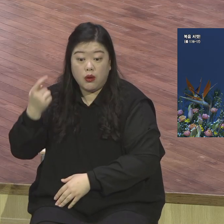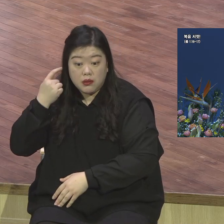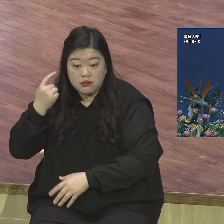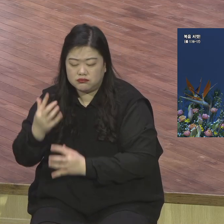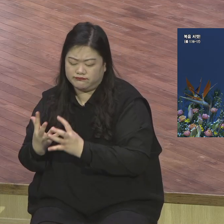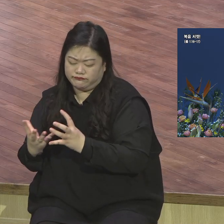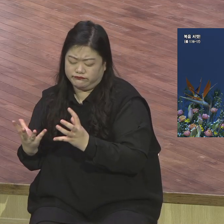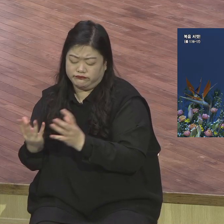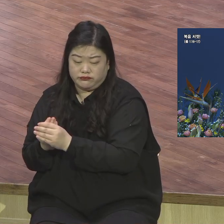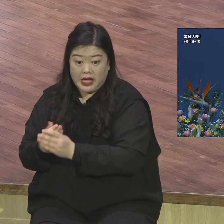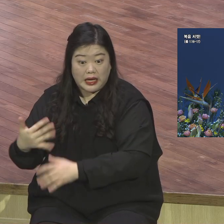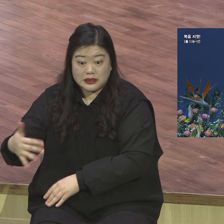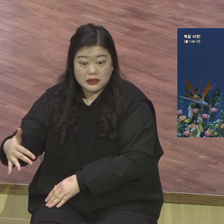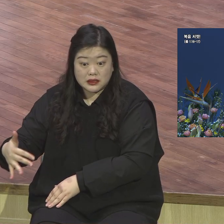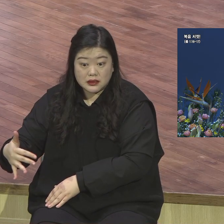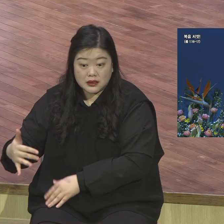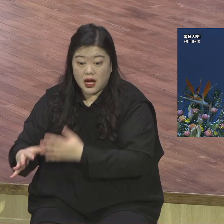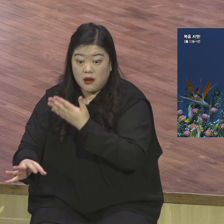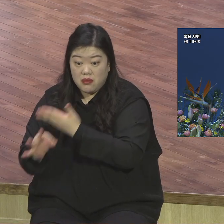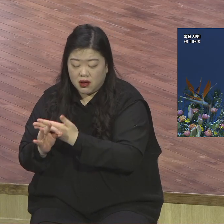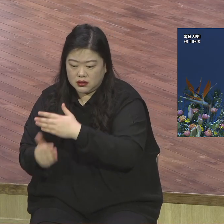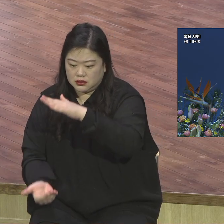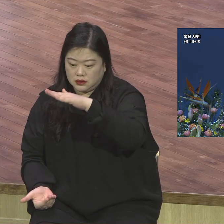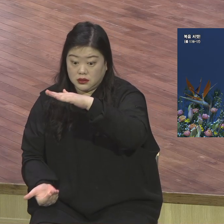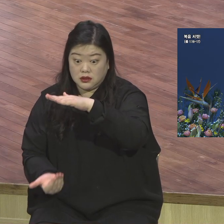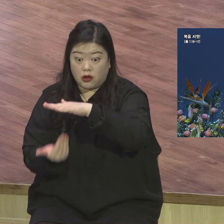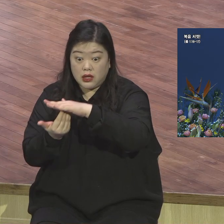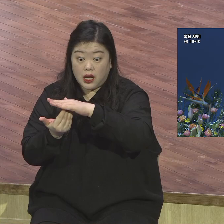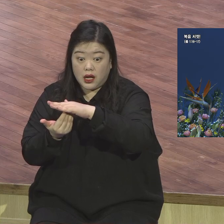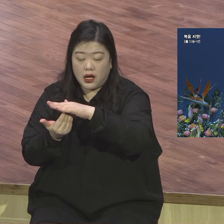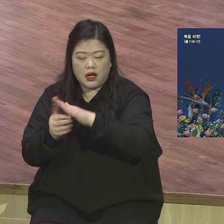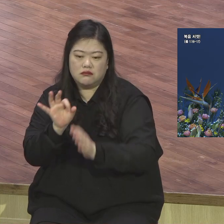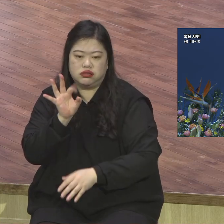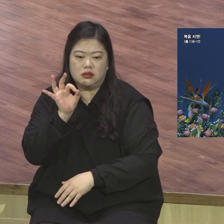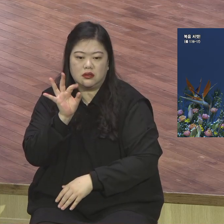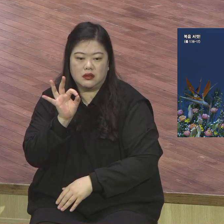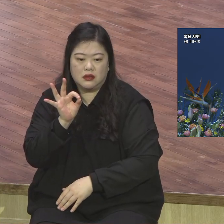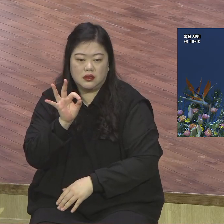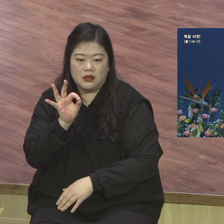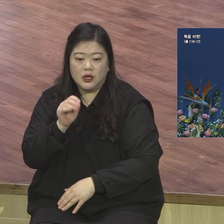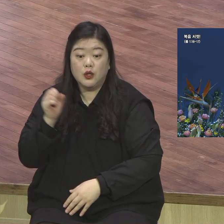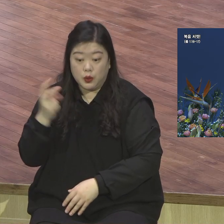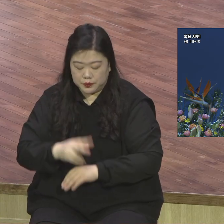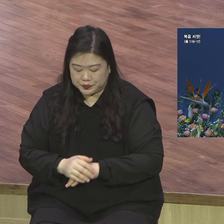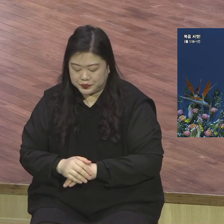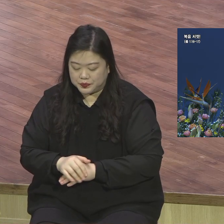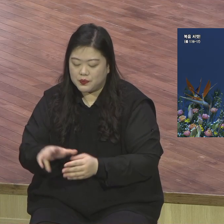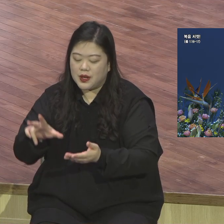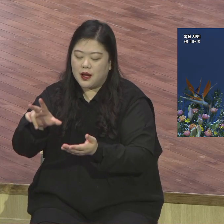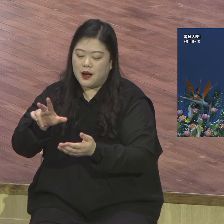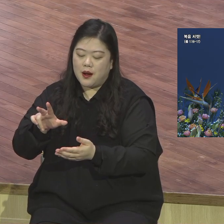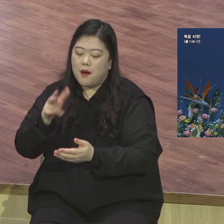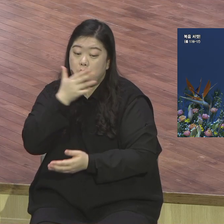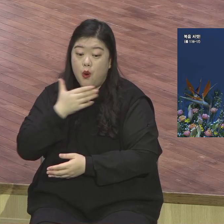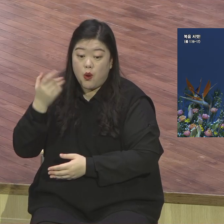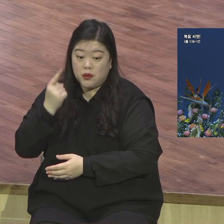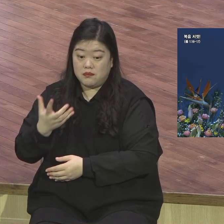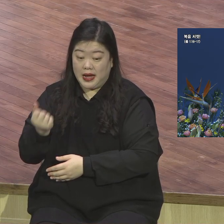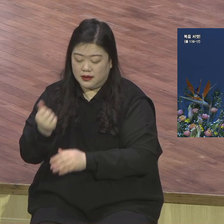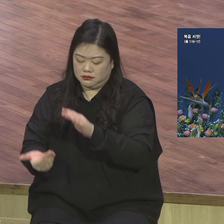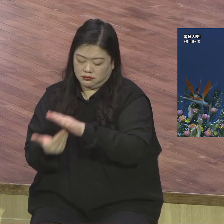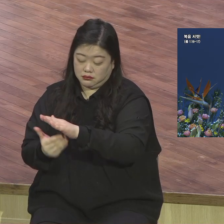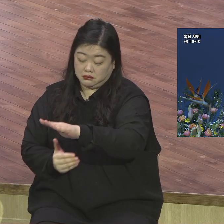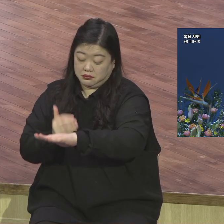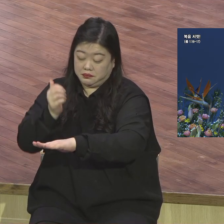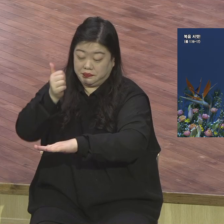복음의 정상에서 이렇게 쳐다본 문제와 사건을 바라보면요, 복음의 정상에서 제일 위에서